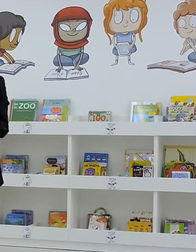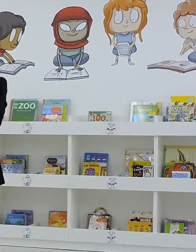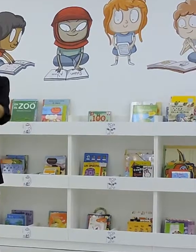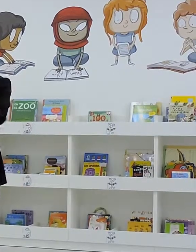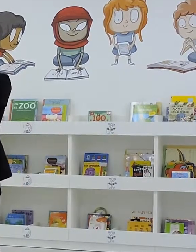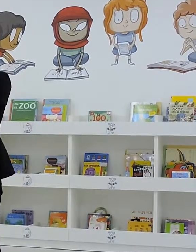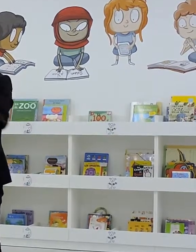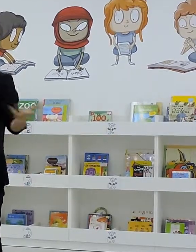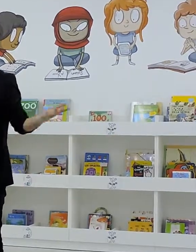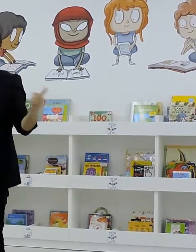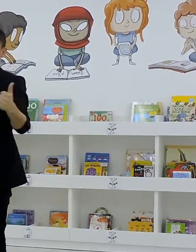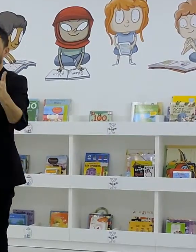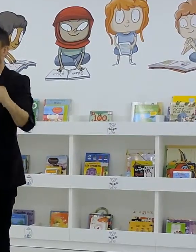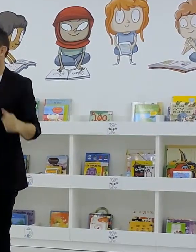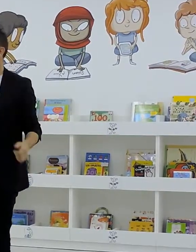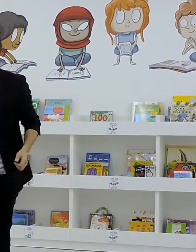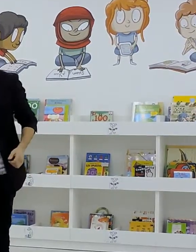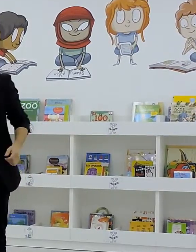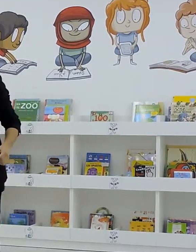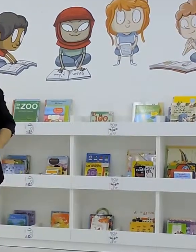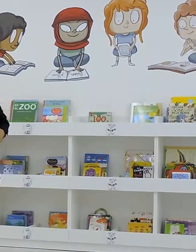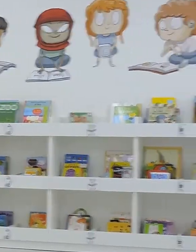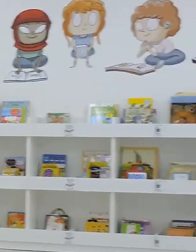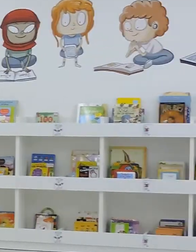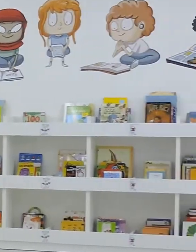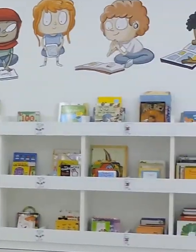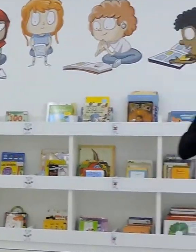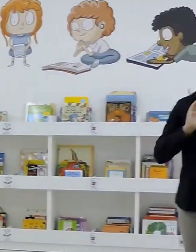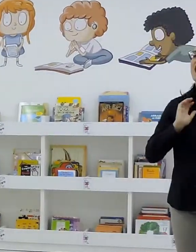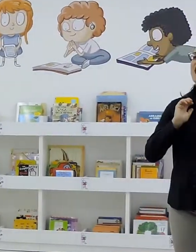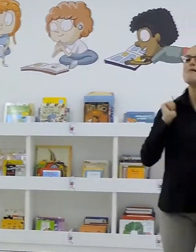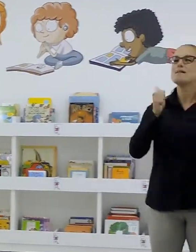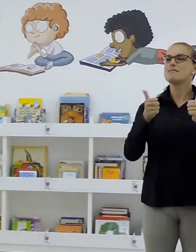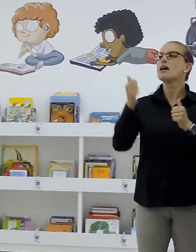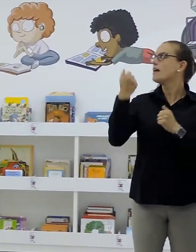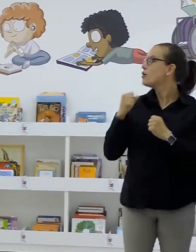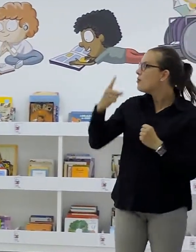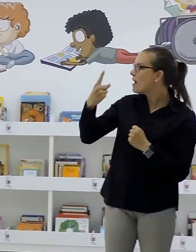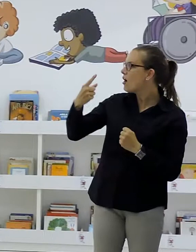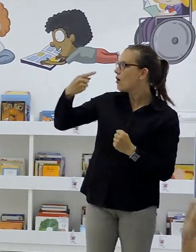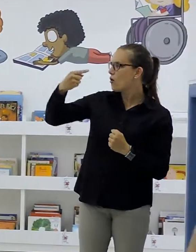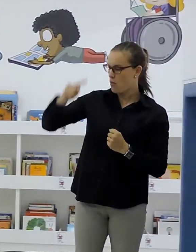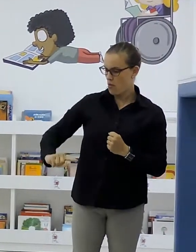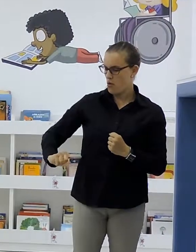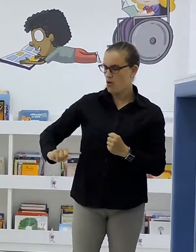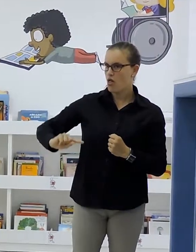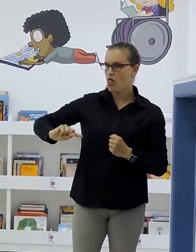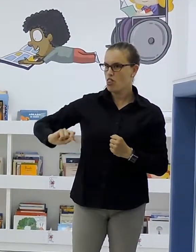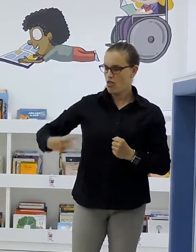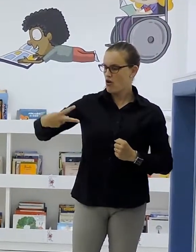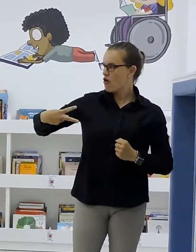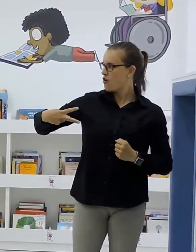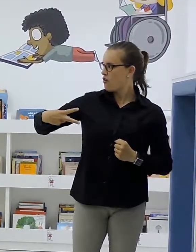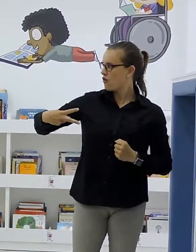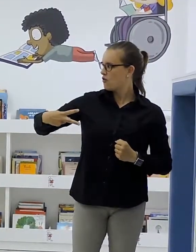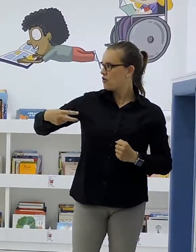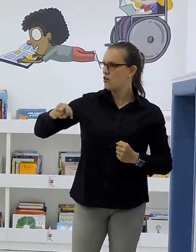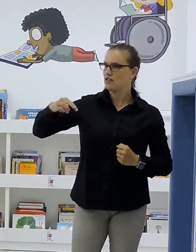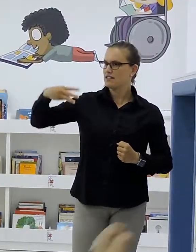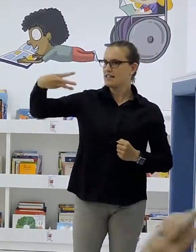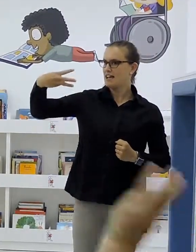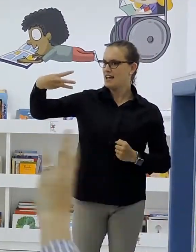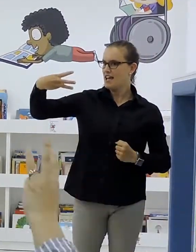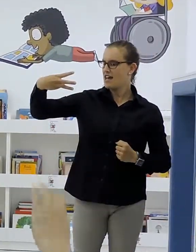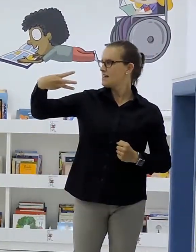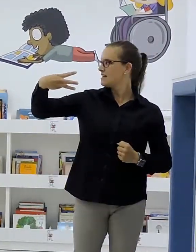Ya está. Venga, volvemos a empezar. Número 1. Número 2. Número